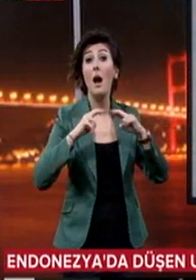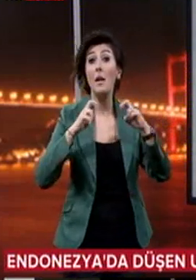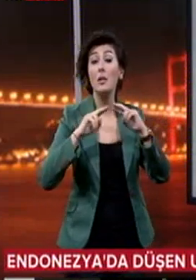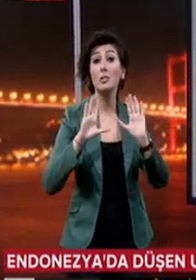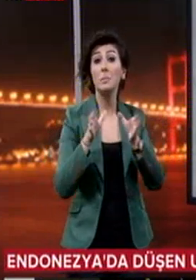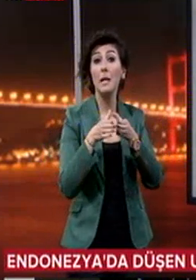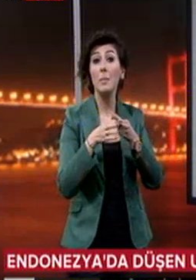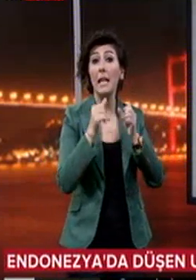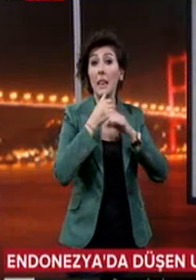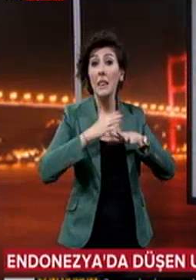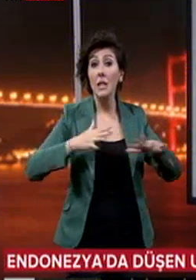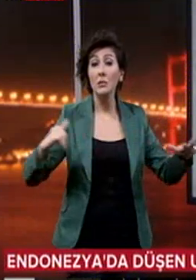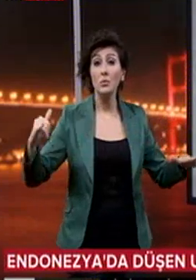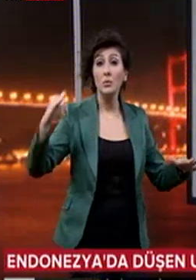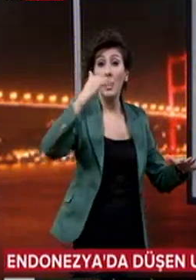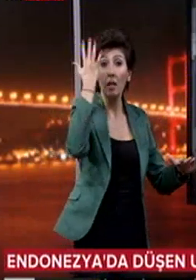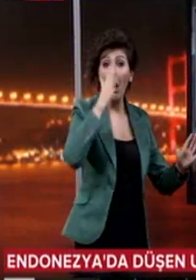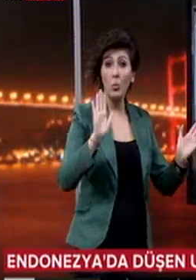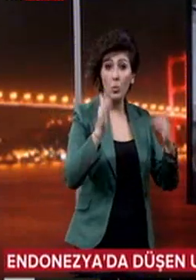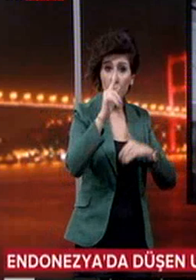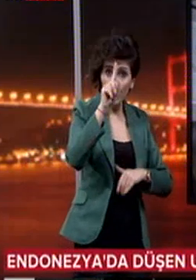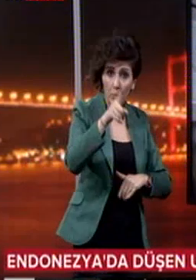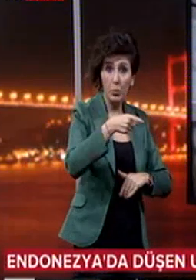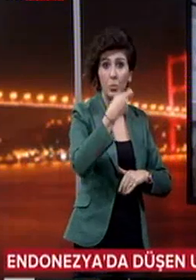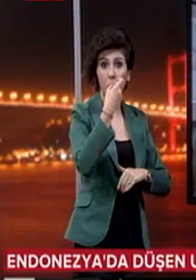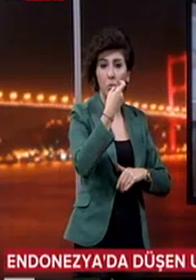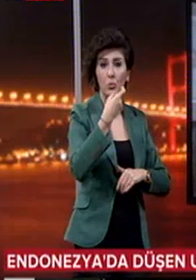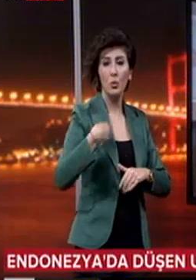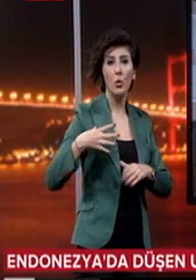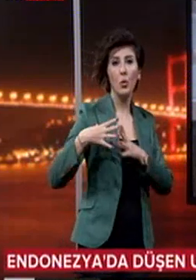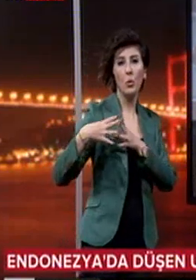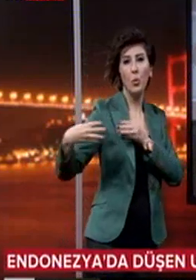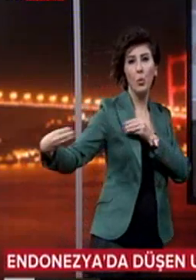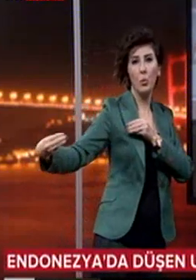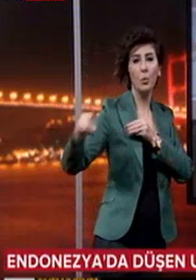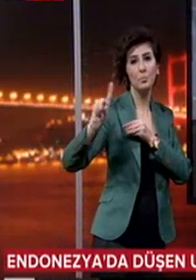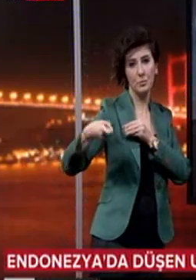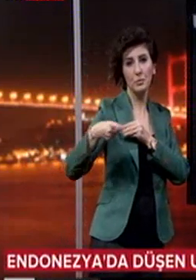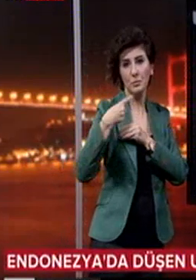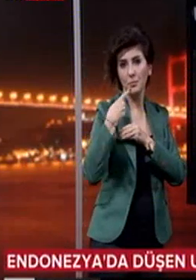Araştırma ekipleri denizde uçağın kara kutusunun da bulunduğu kuyruk kısmını tespit etti.